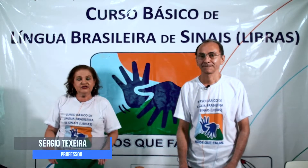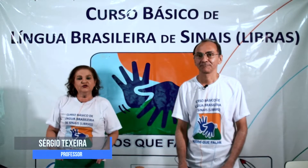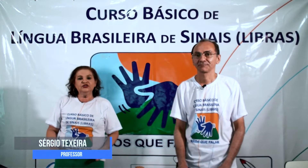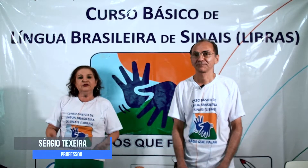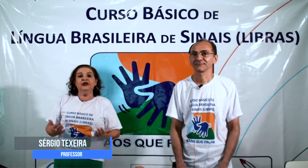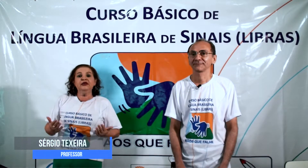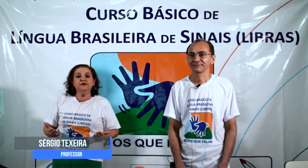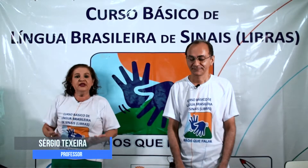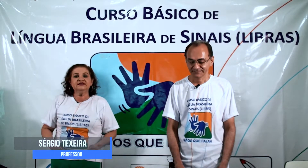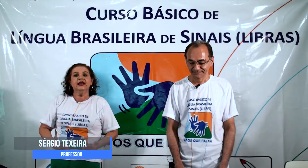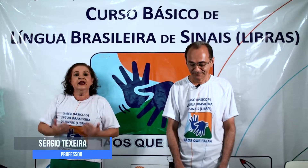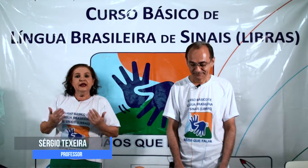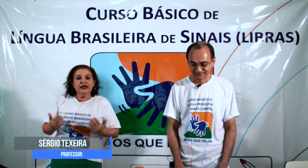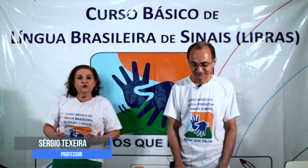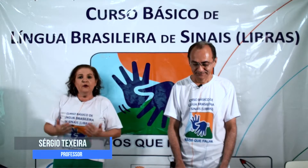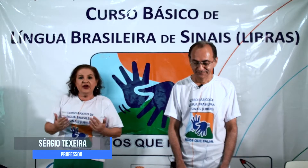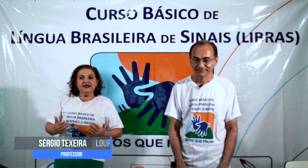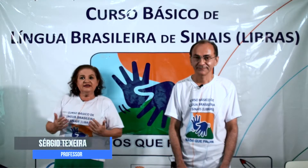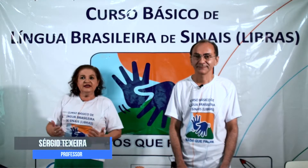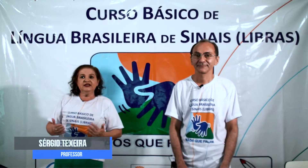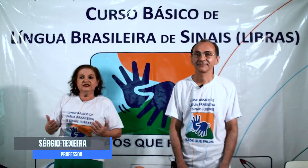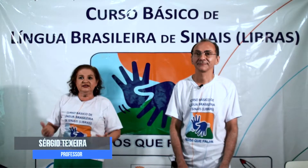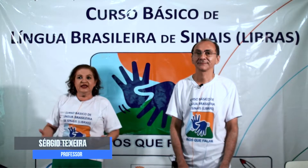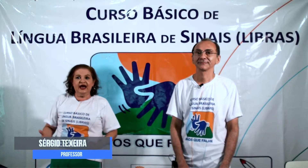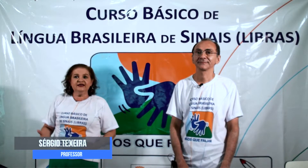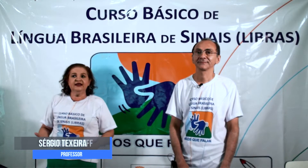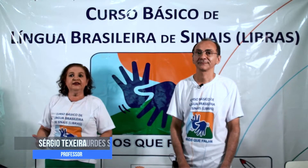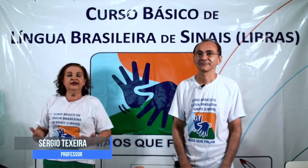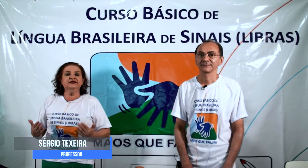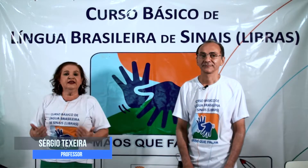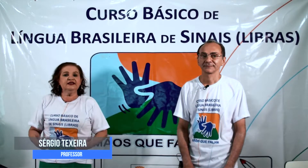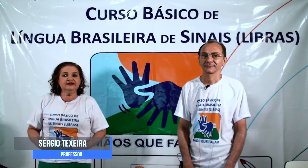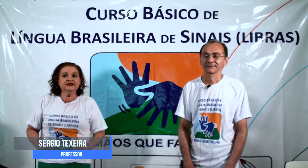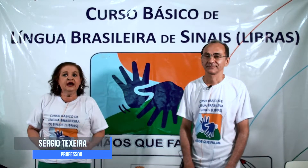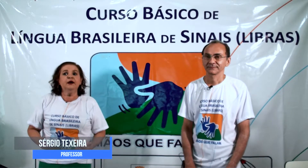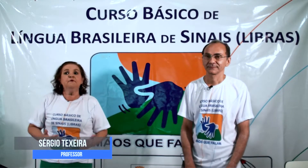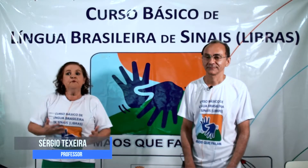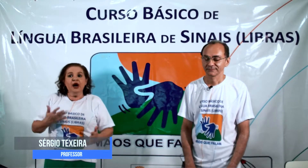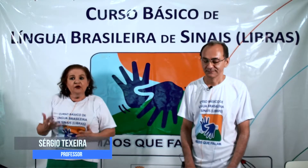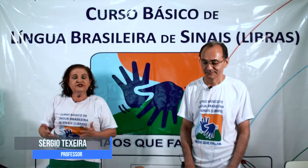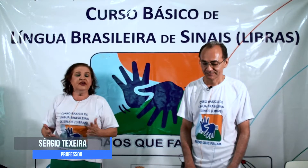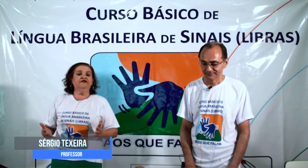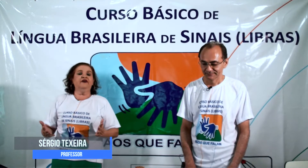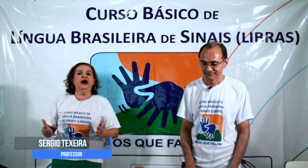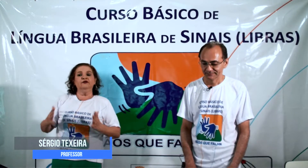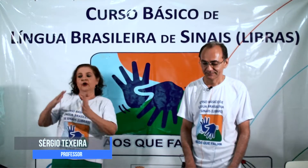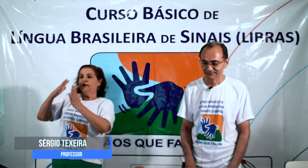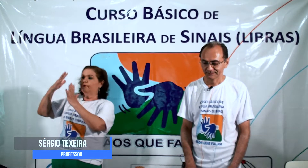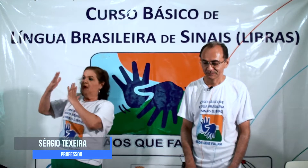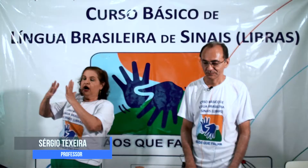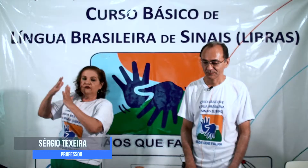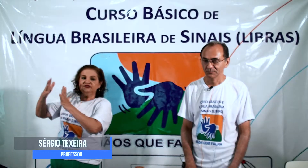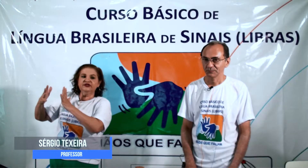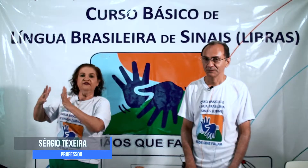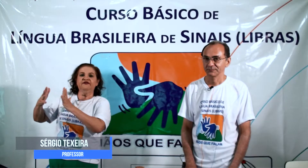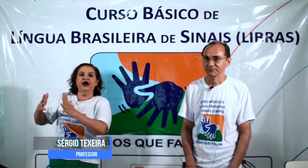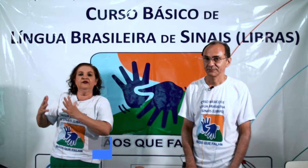de Libras, Língua Brasileira de Sinais, aqui em Teresina, Mãos que Falo, Mãos que Falo.